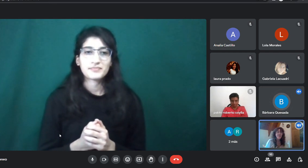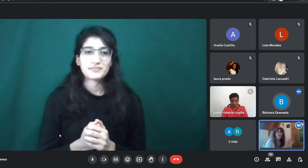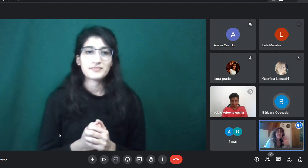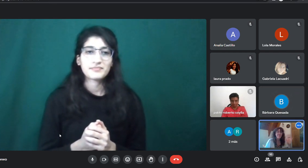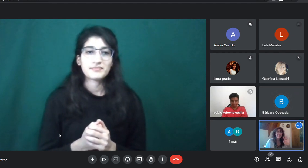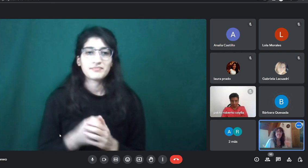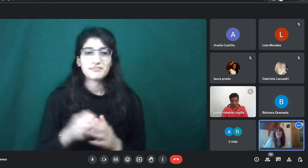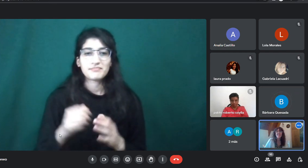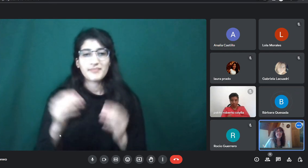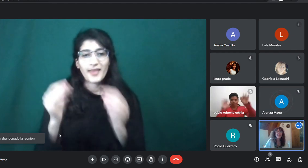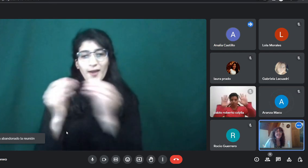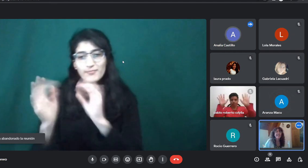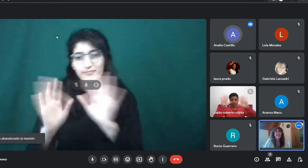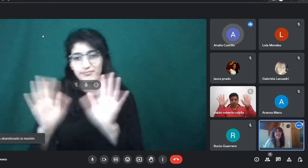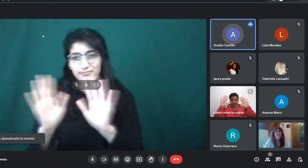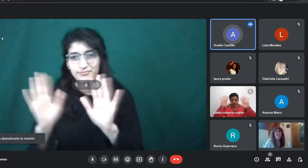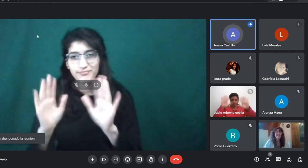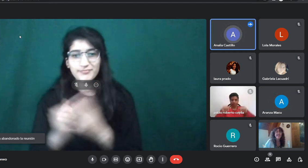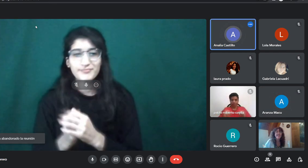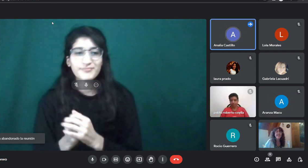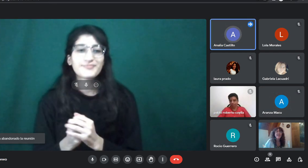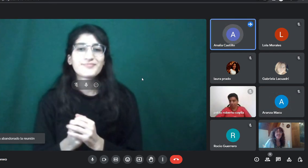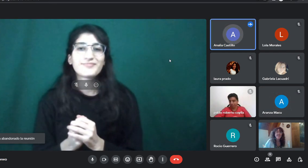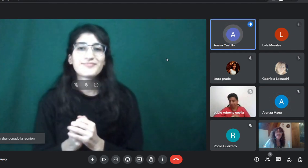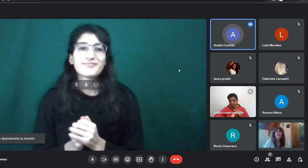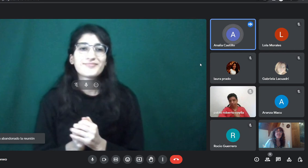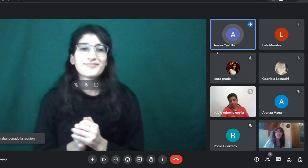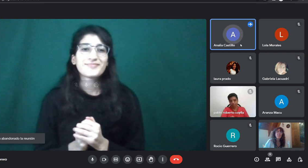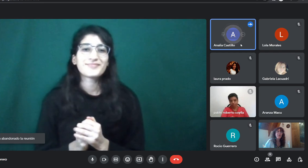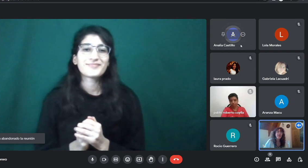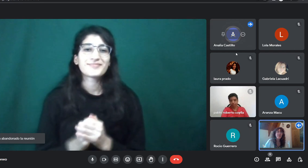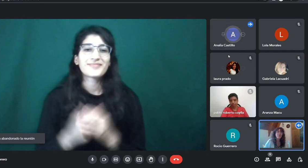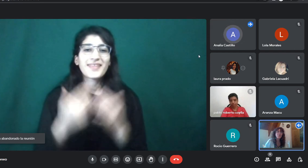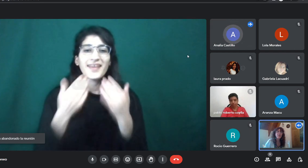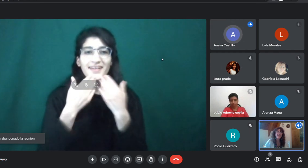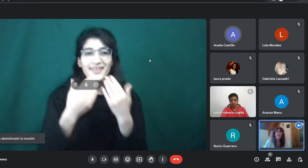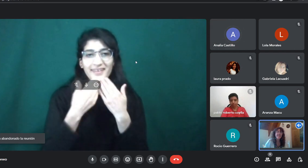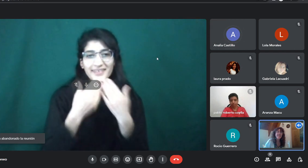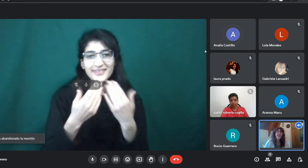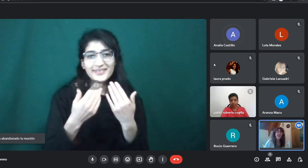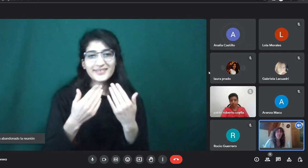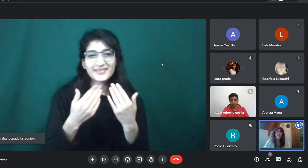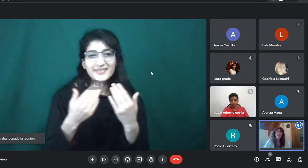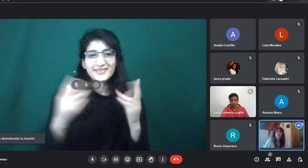Chao, chao. Listo, gracias. Nos estamos viendo. Bueno, chao. Suerte,